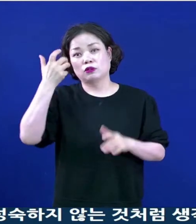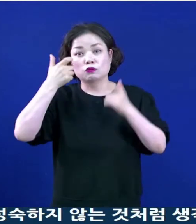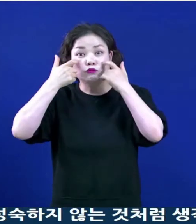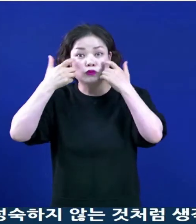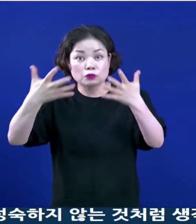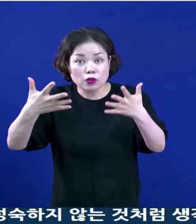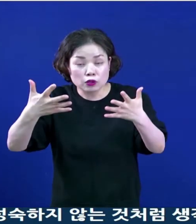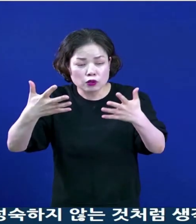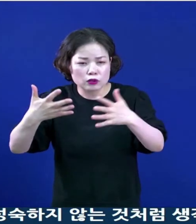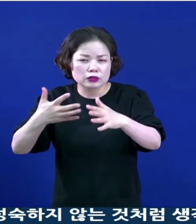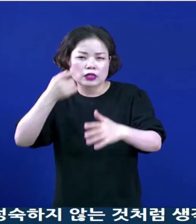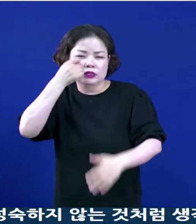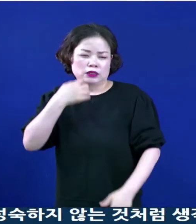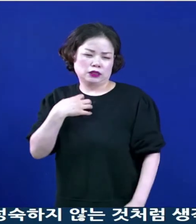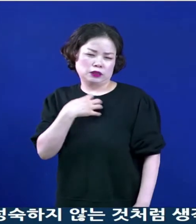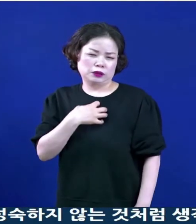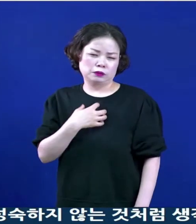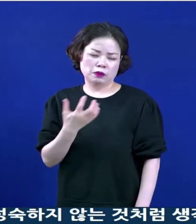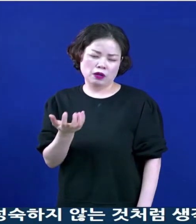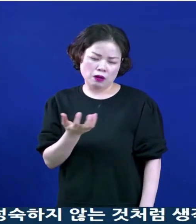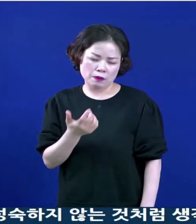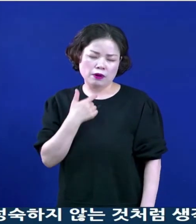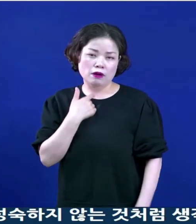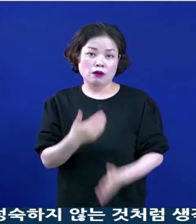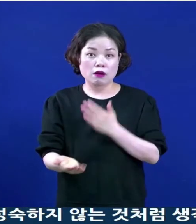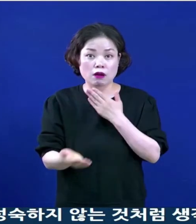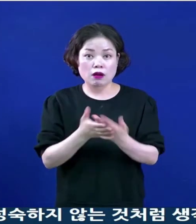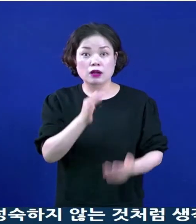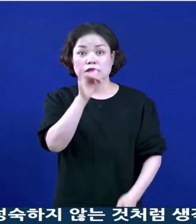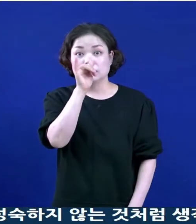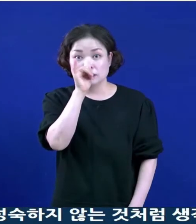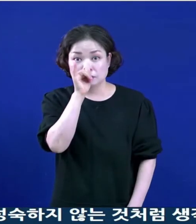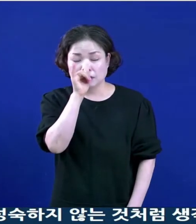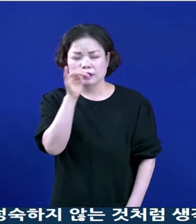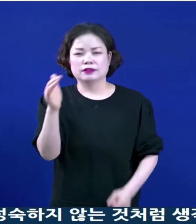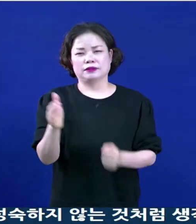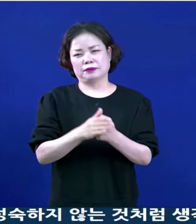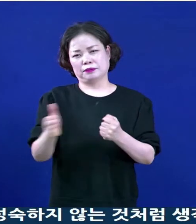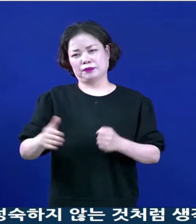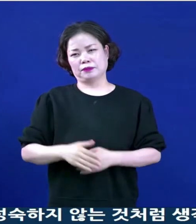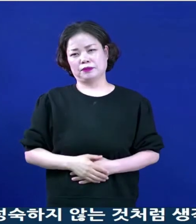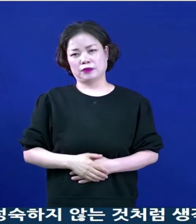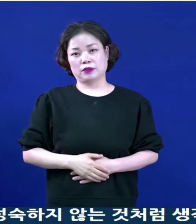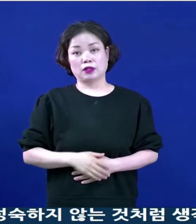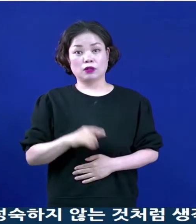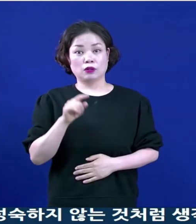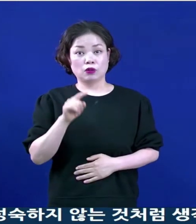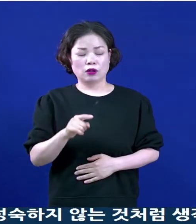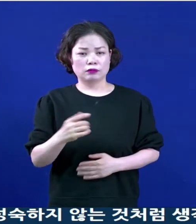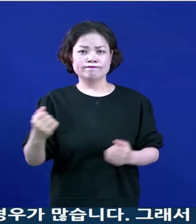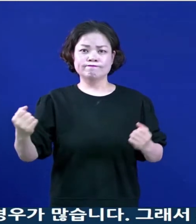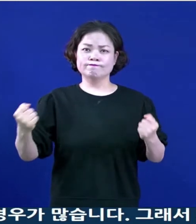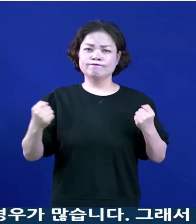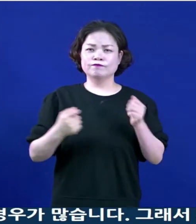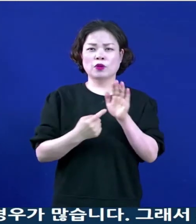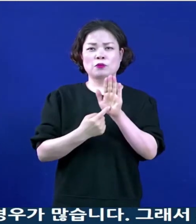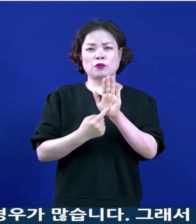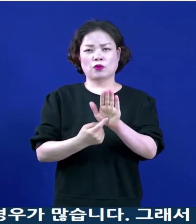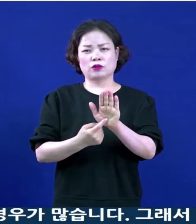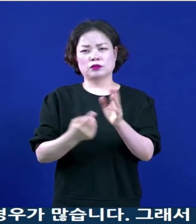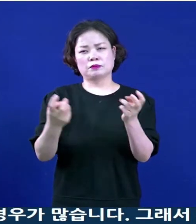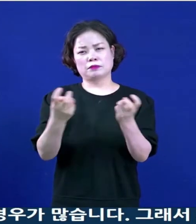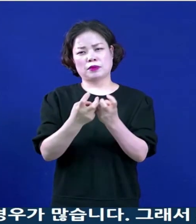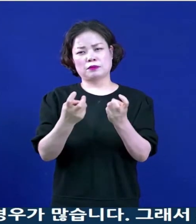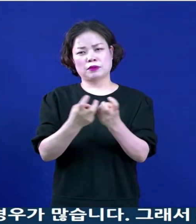모든 사람이 슬픔과 아픔을 경험할 때가 있음을 가르쳐주기 때문입니다. 그리고 그것을 건강하게 표현하는 법을